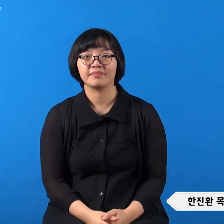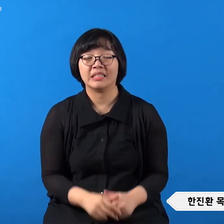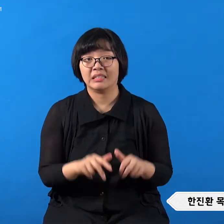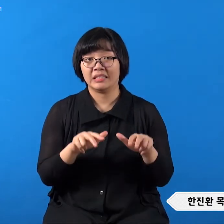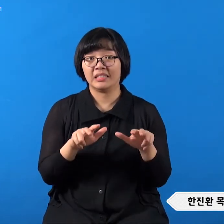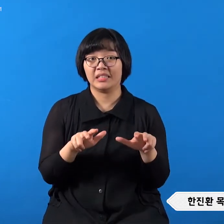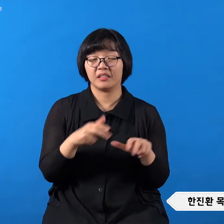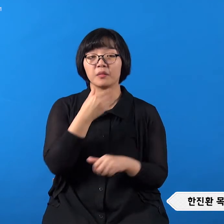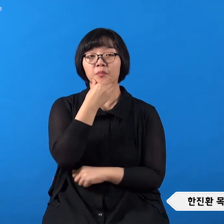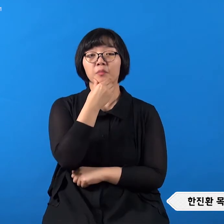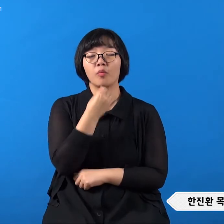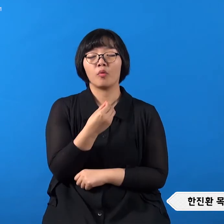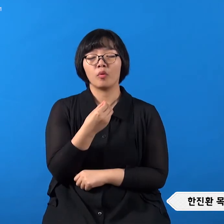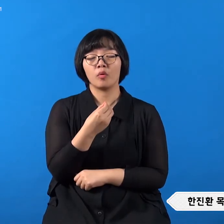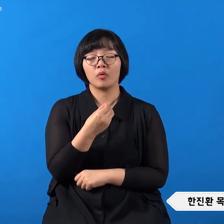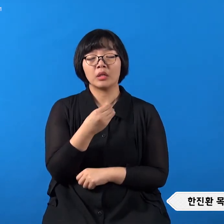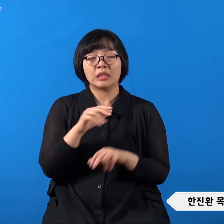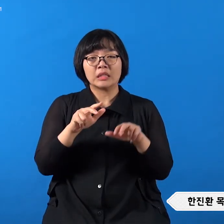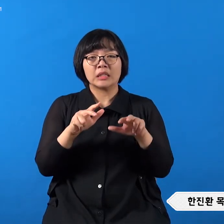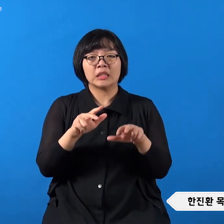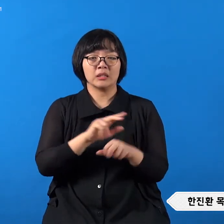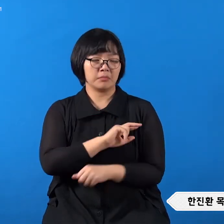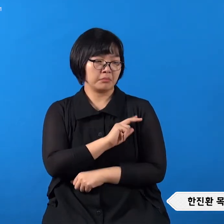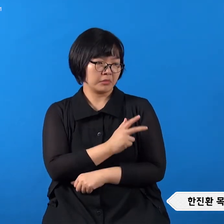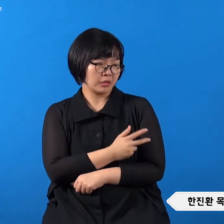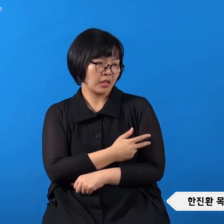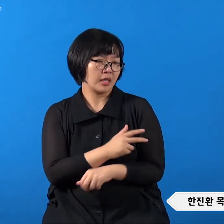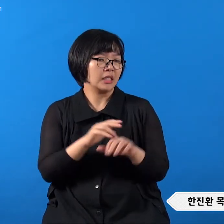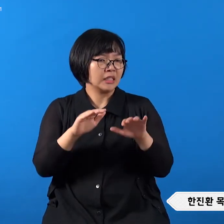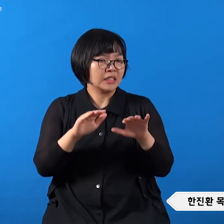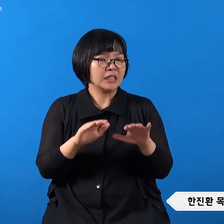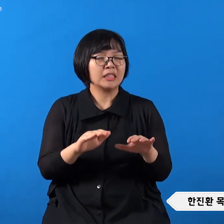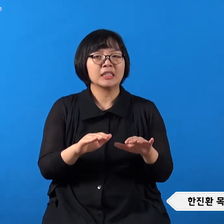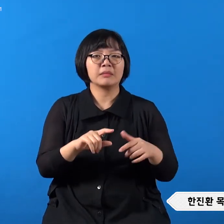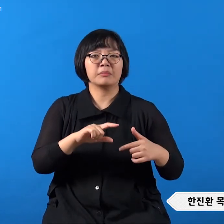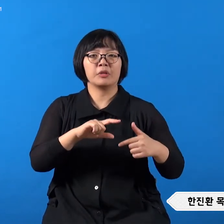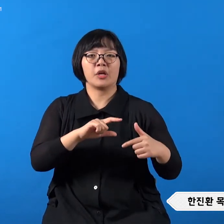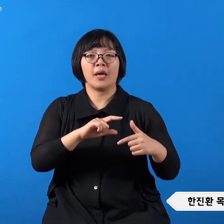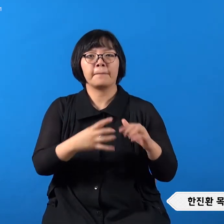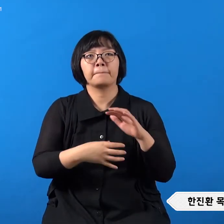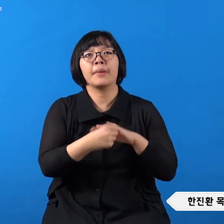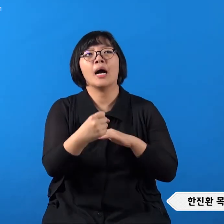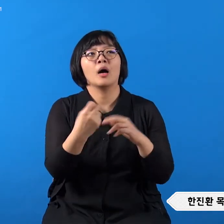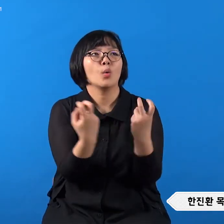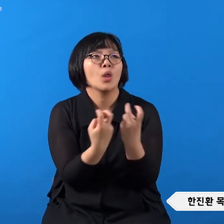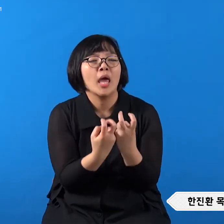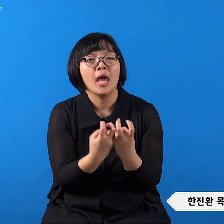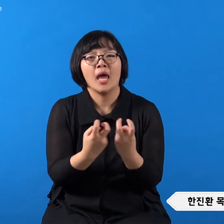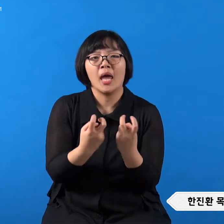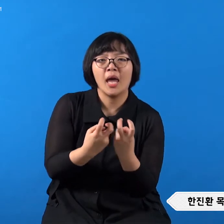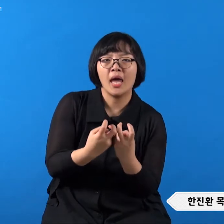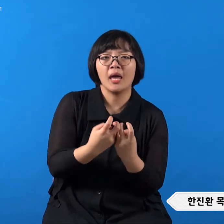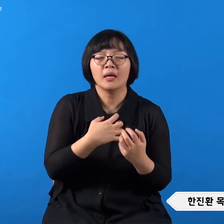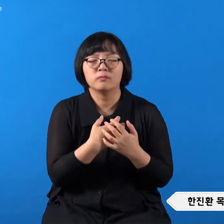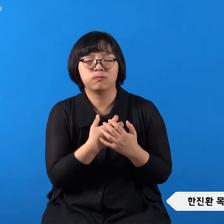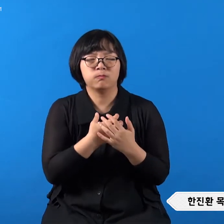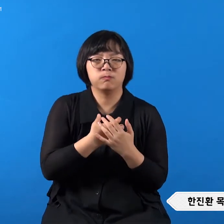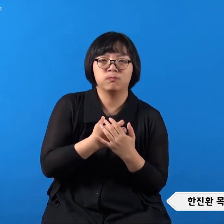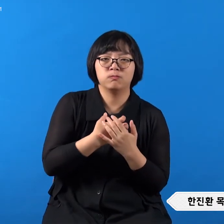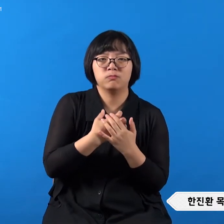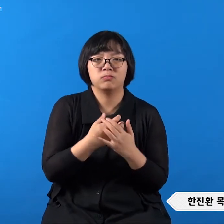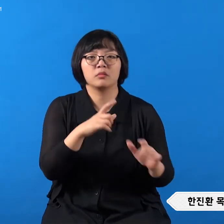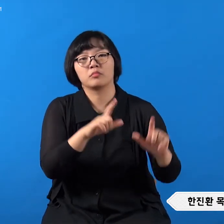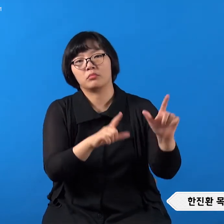이 성공을 잃어버리면 어떻게 하나? 이 자리에서 내가 떨어지면 어떻게 하나? 하는 끔찍한 공포에 사로잡혀서